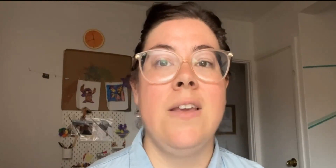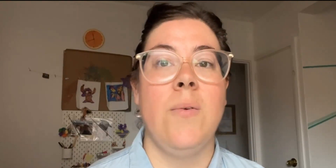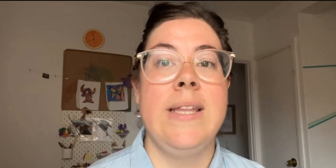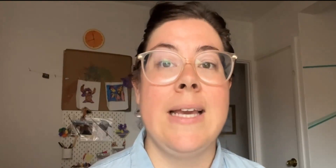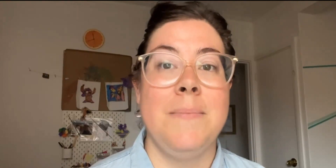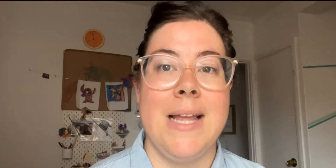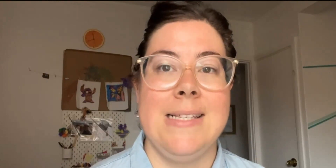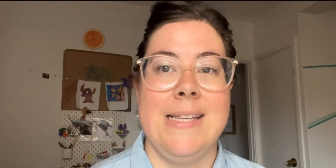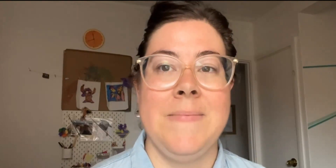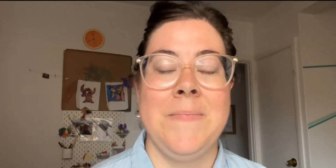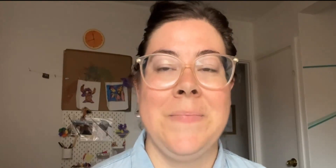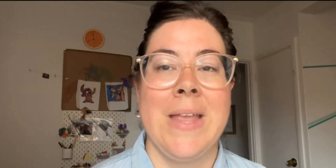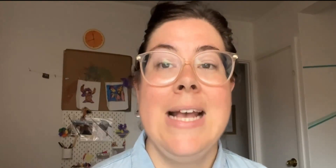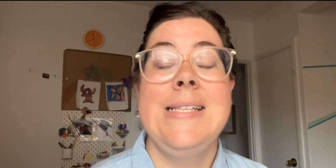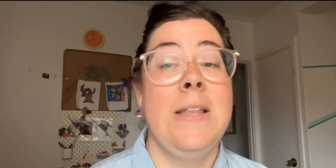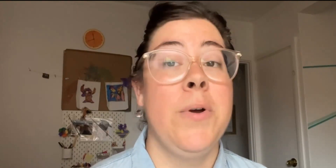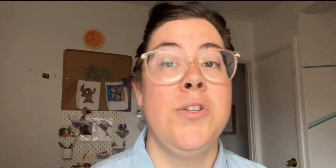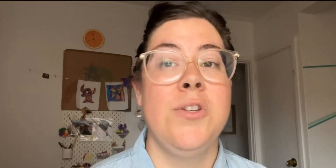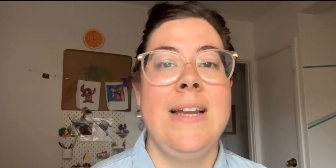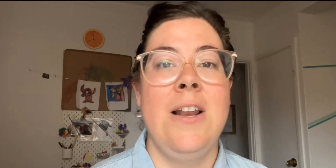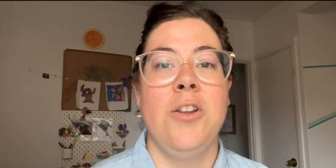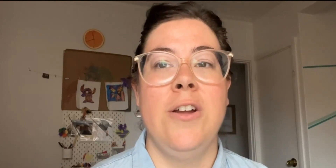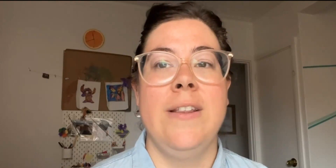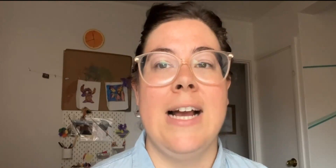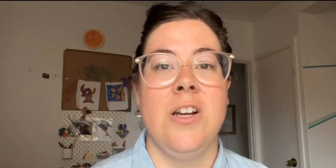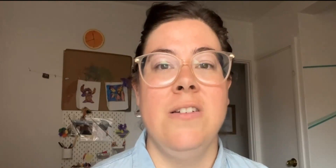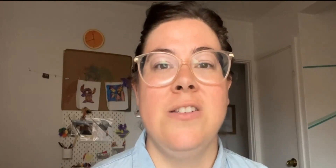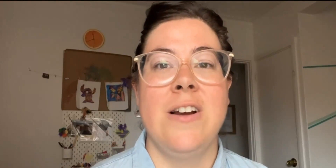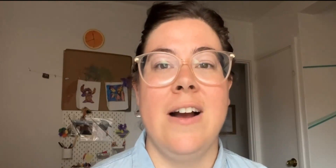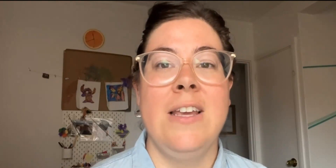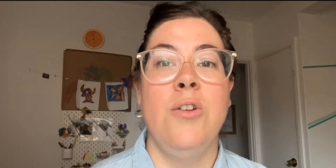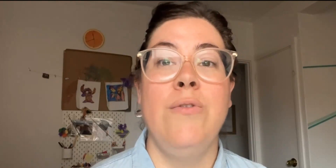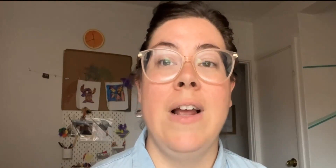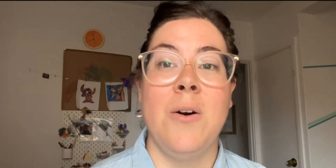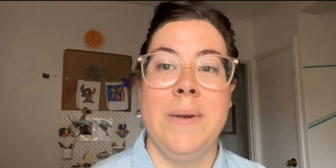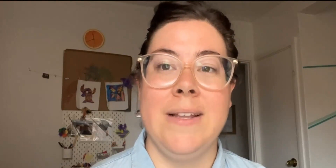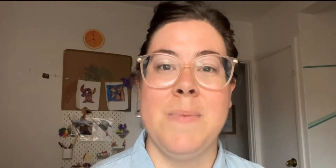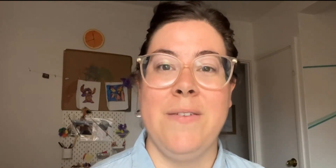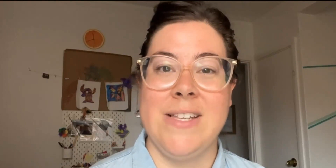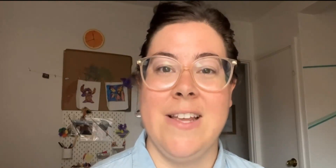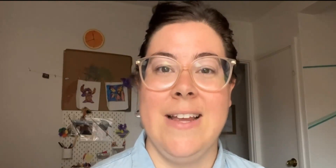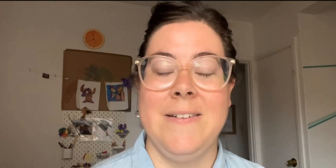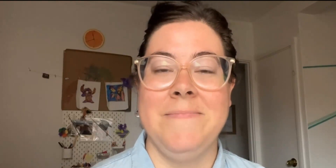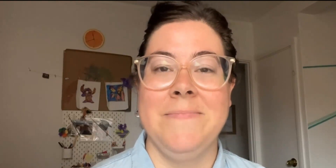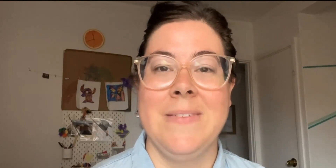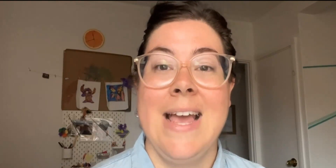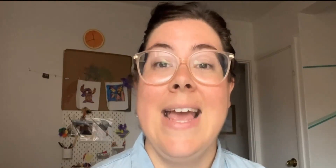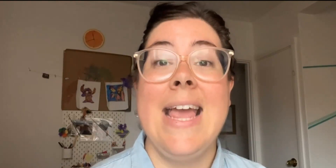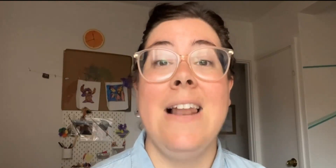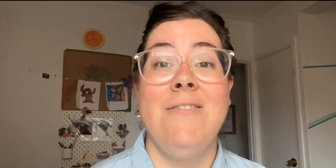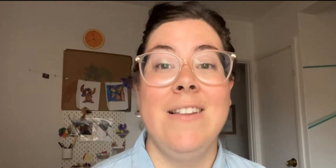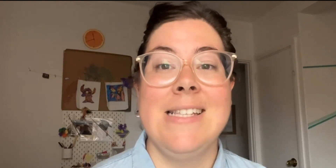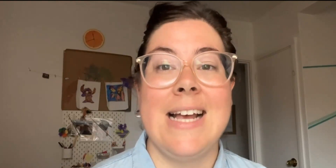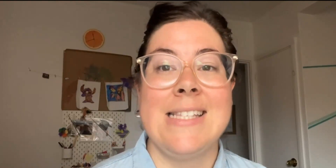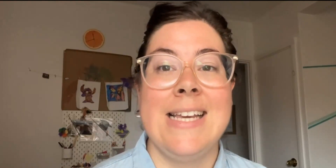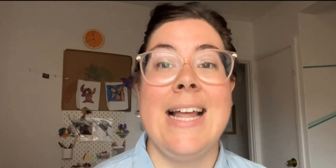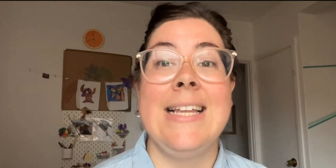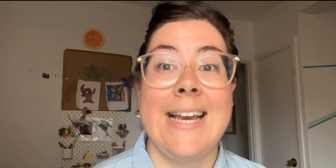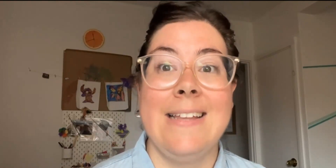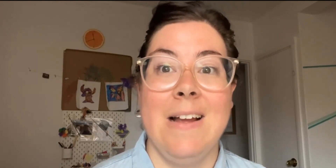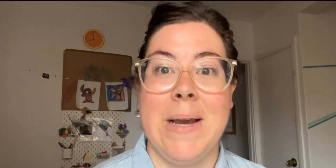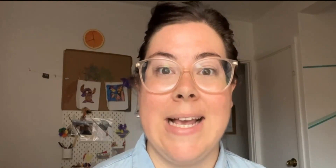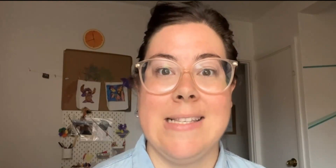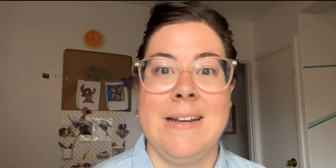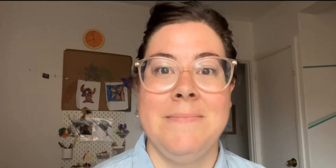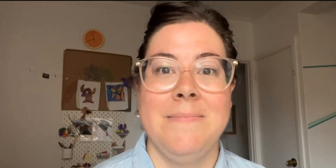genres divers qui ont été criminalisées. Cette opportunité leur donne la chance de gagner de nouvelles compétences professionnelles. Et elles vendent des articles